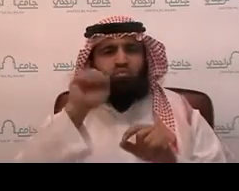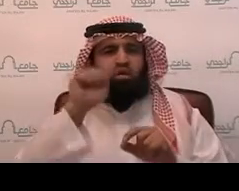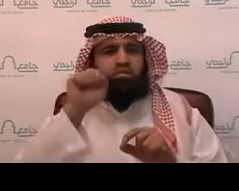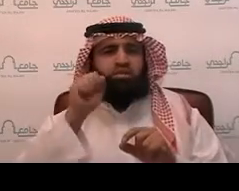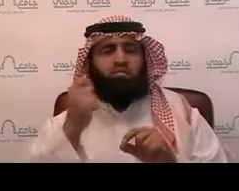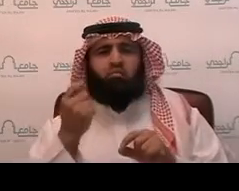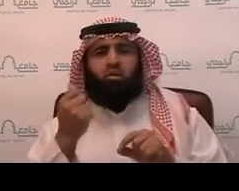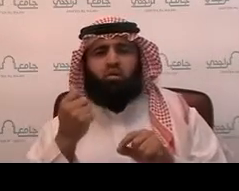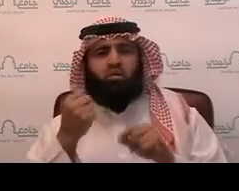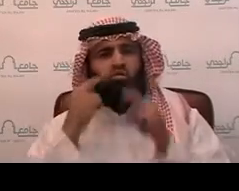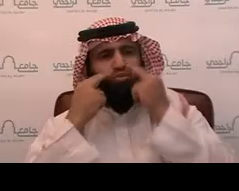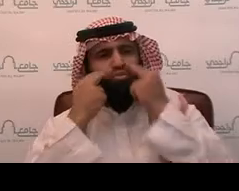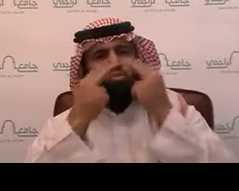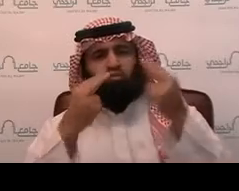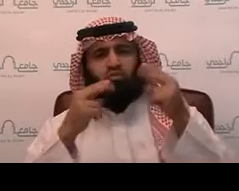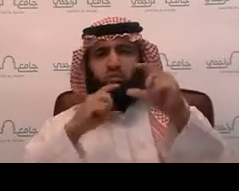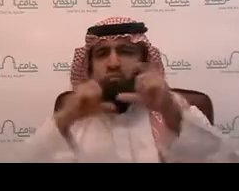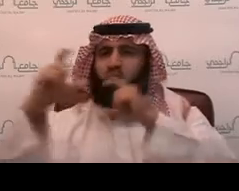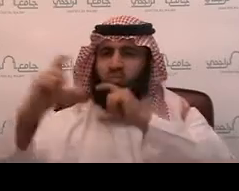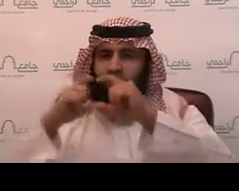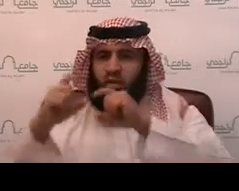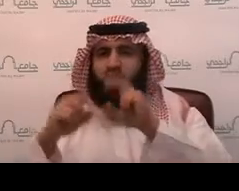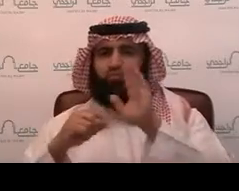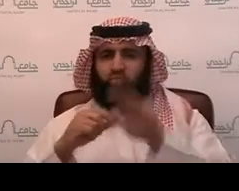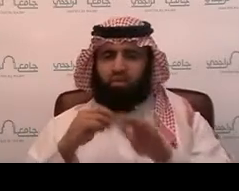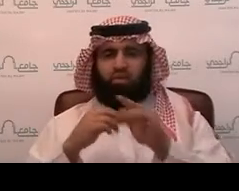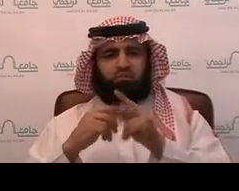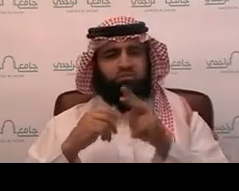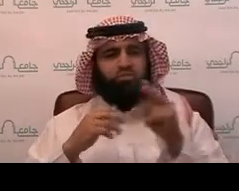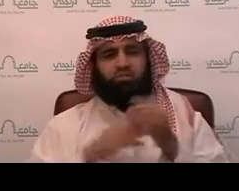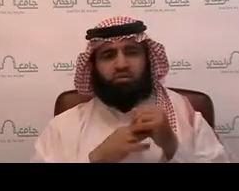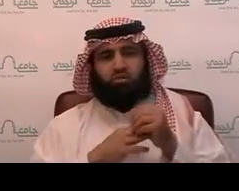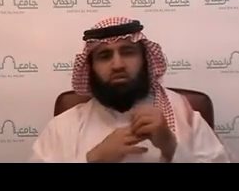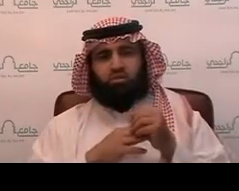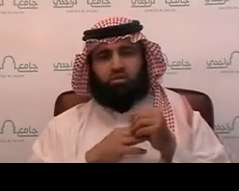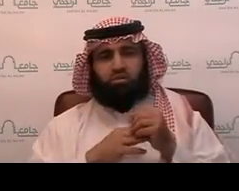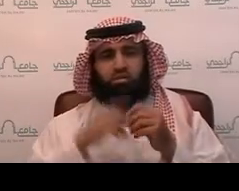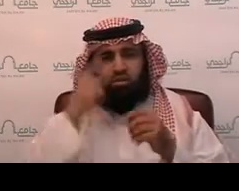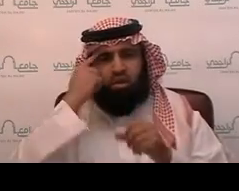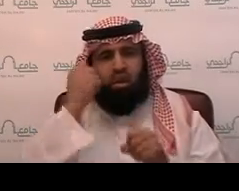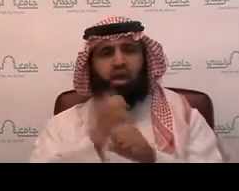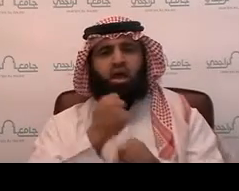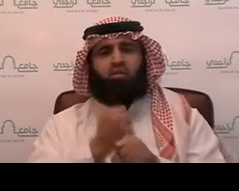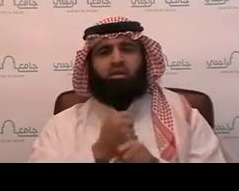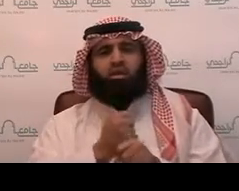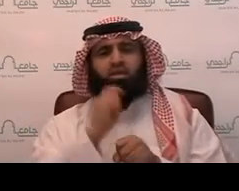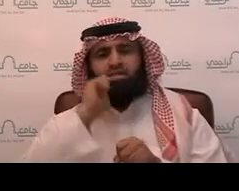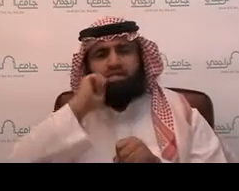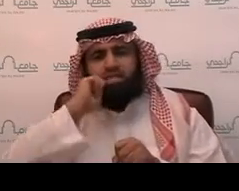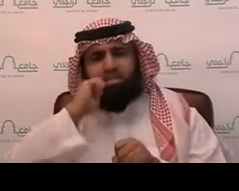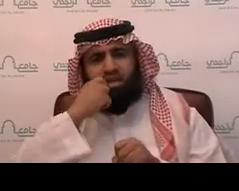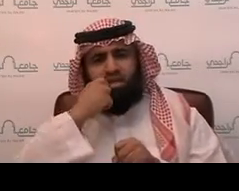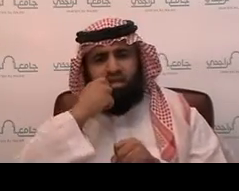المالية كالبنوك ونحوها، حيث يتعاملون بالربا سرا وعلانية